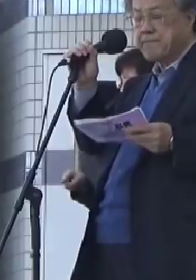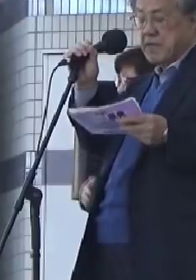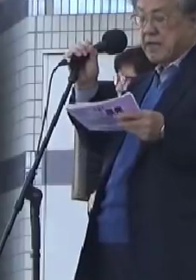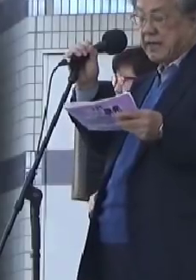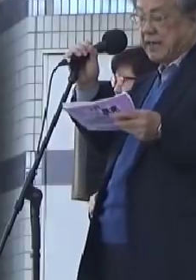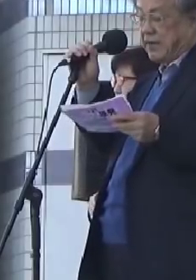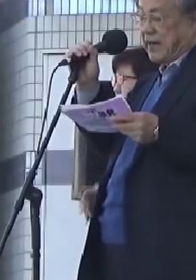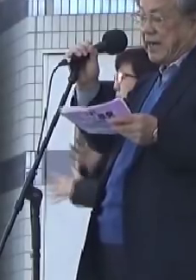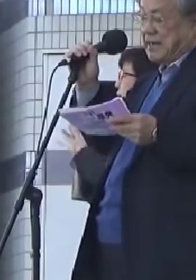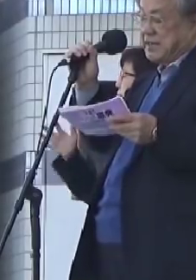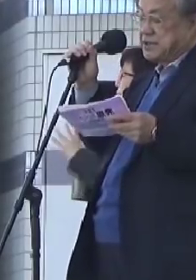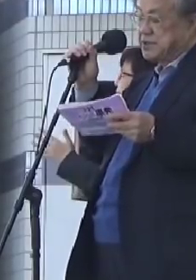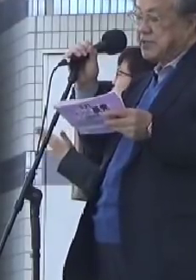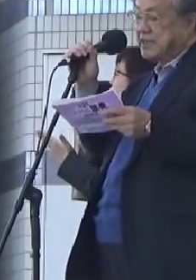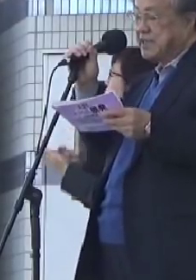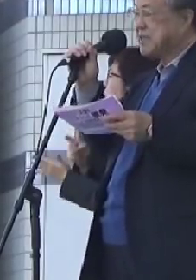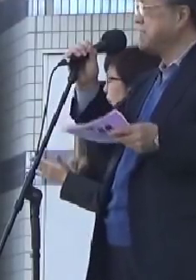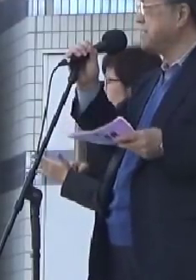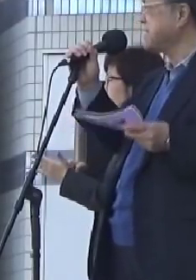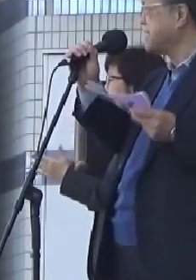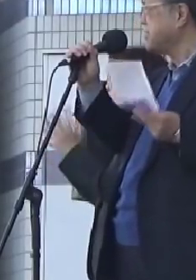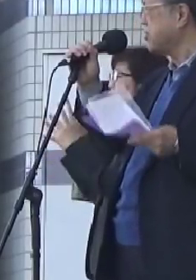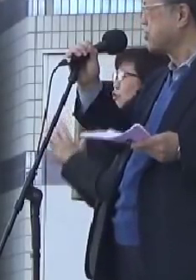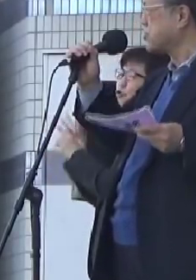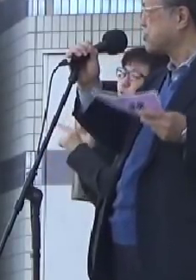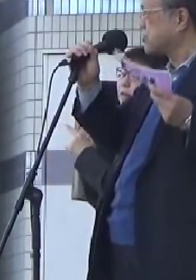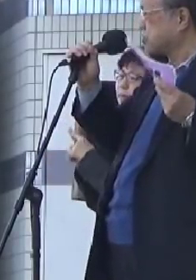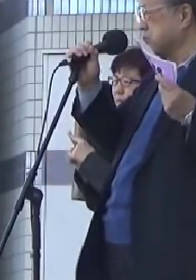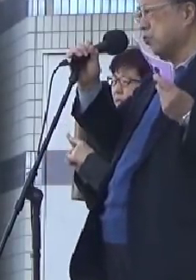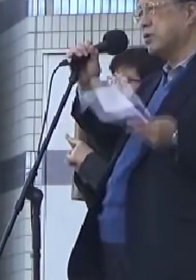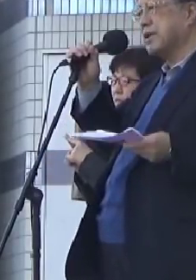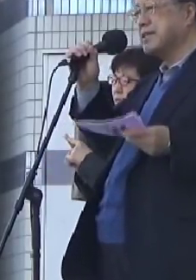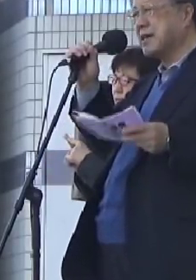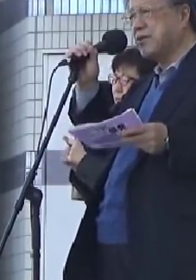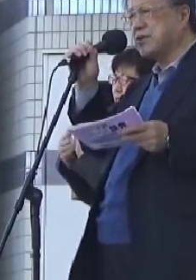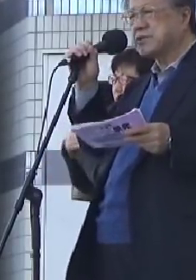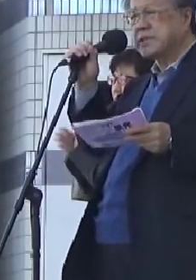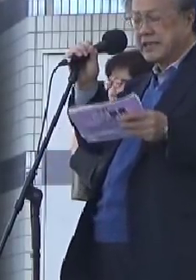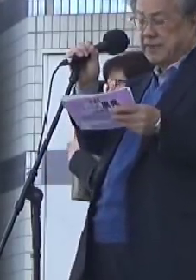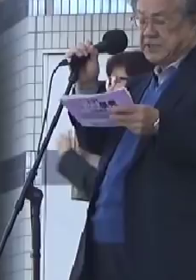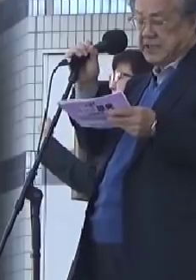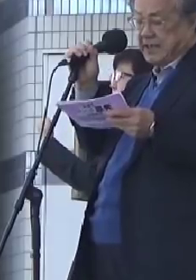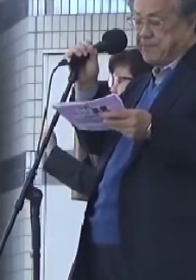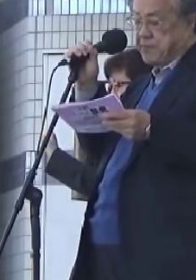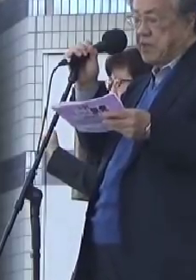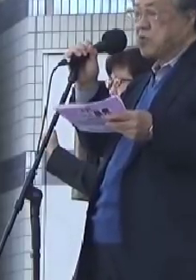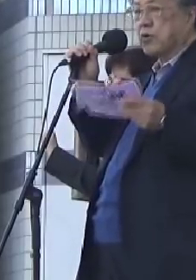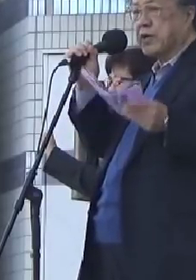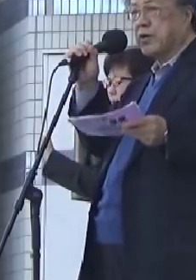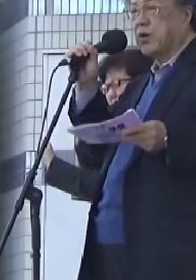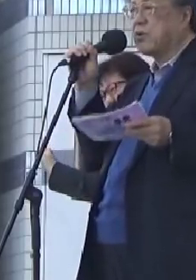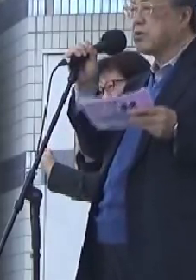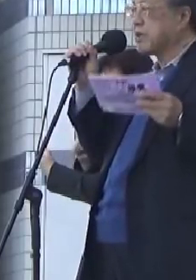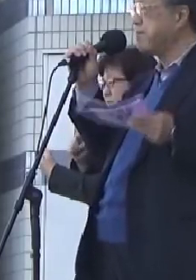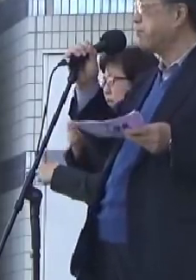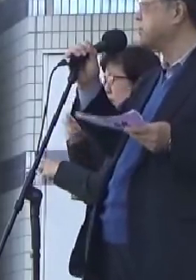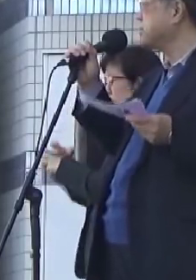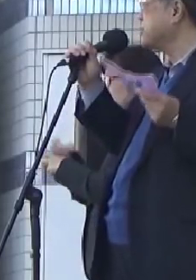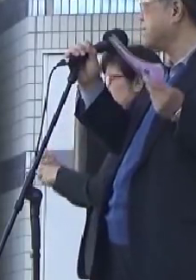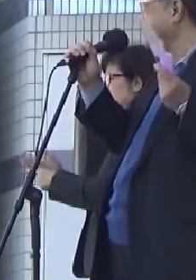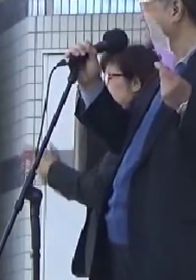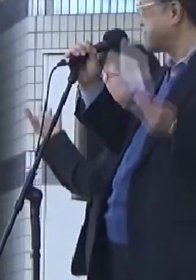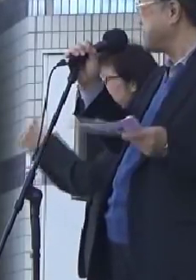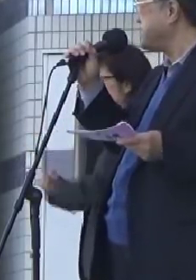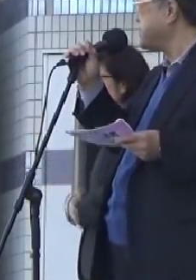法で彼らは集団的自衛権の合憲化をやりました。これを憲